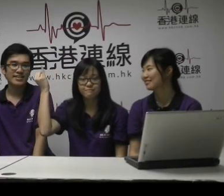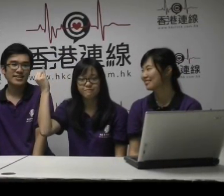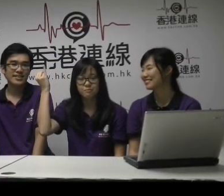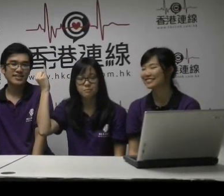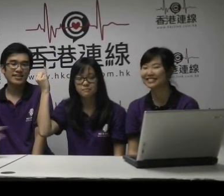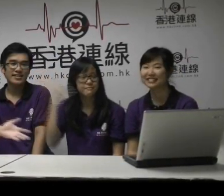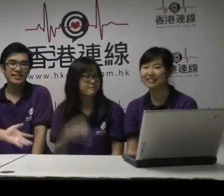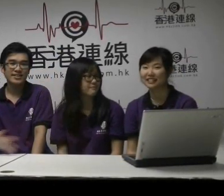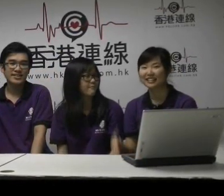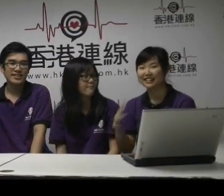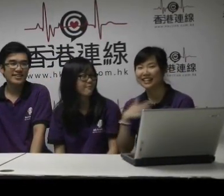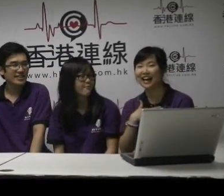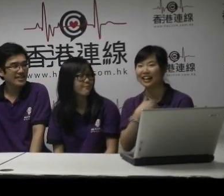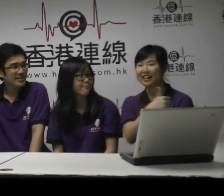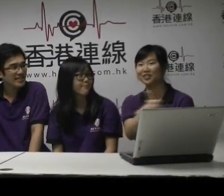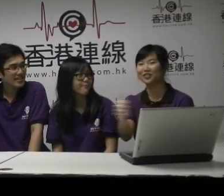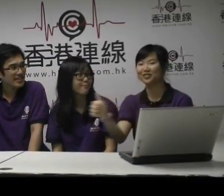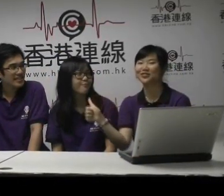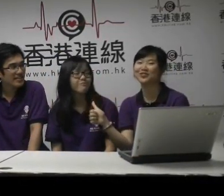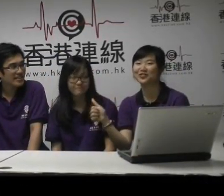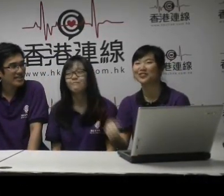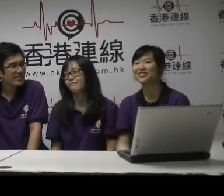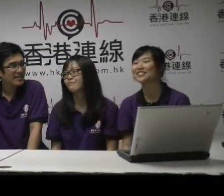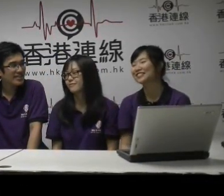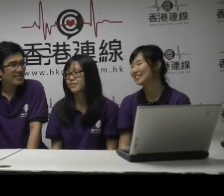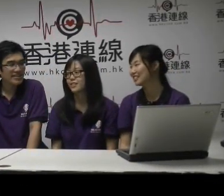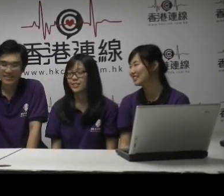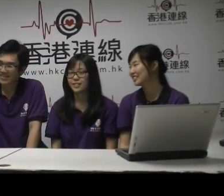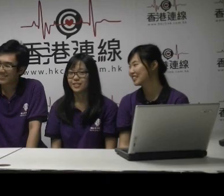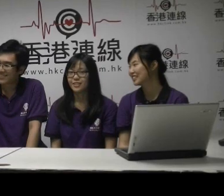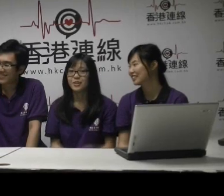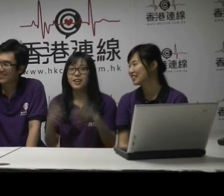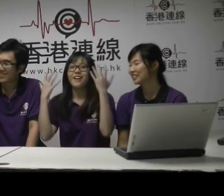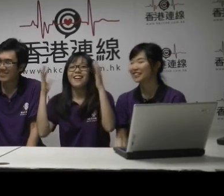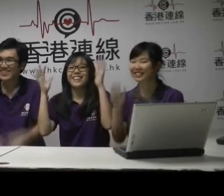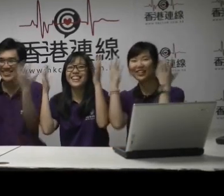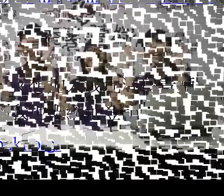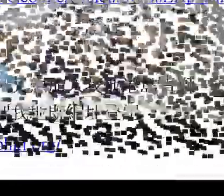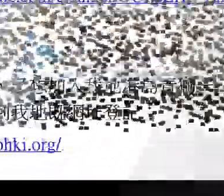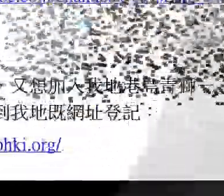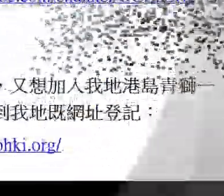大家好， 大家好。 咁於是我哋就會